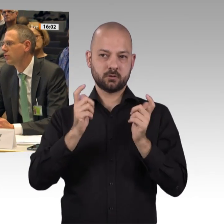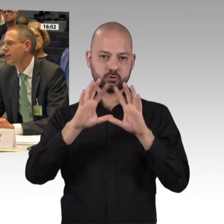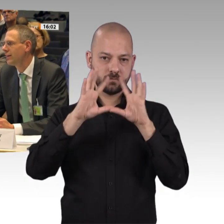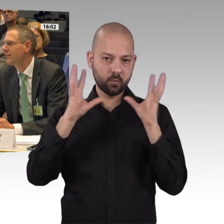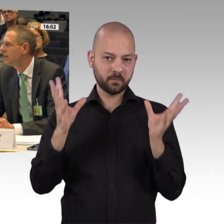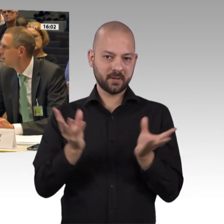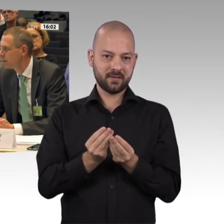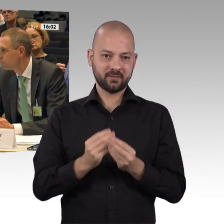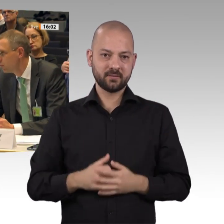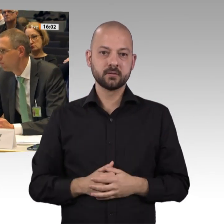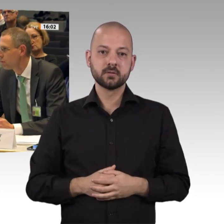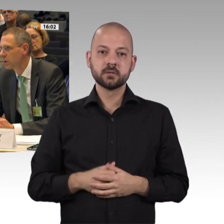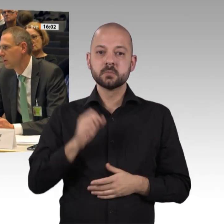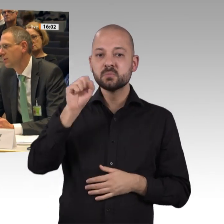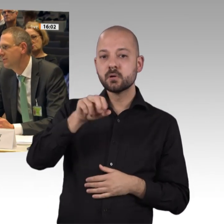es Steigerungsraten nicht in